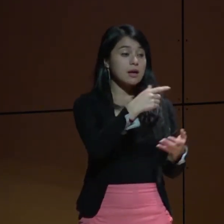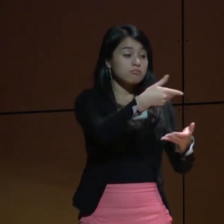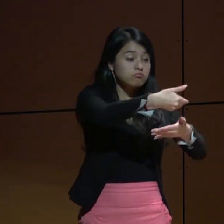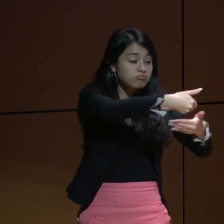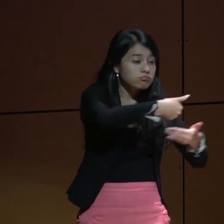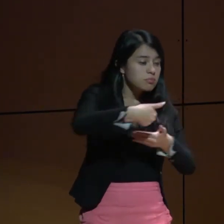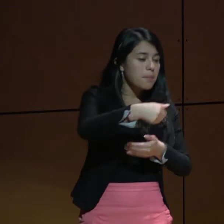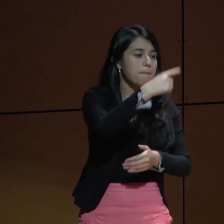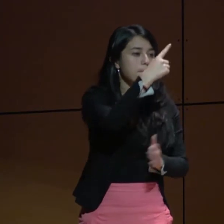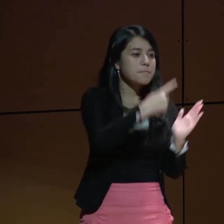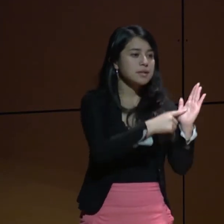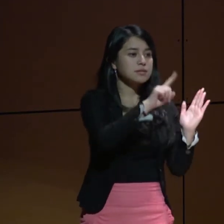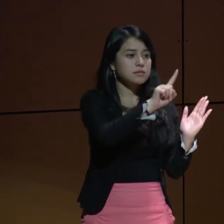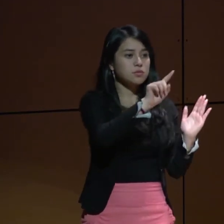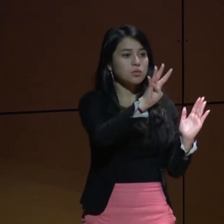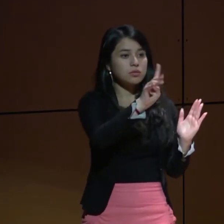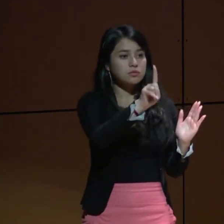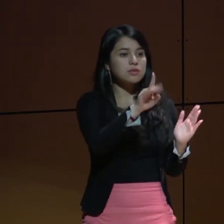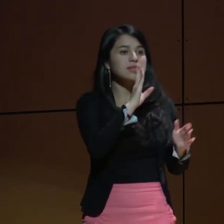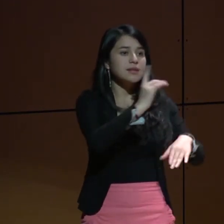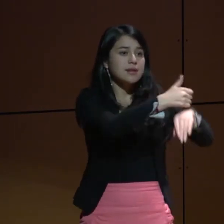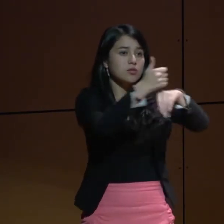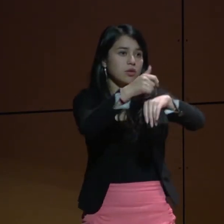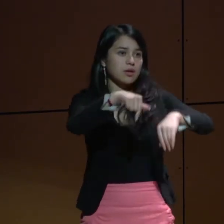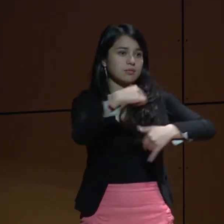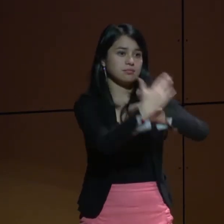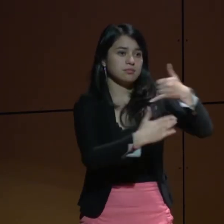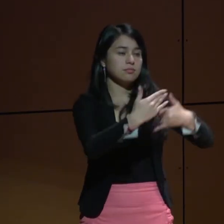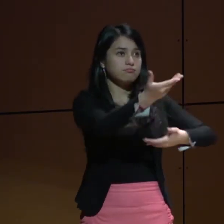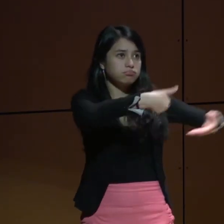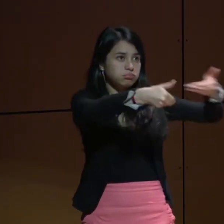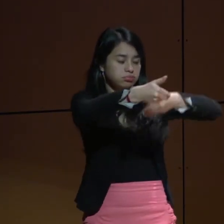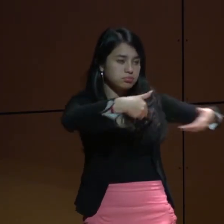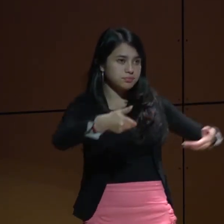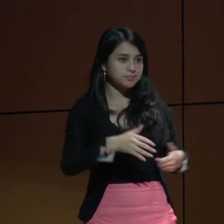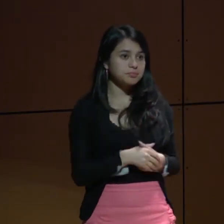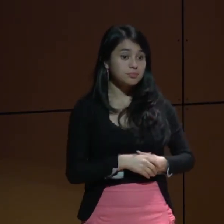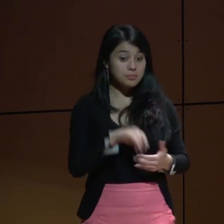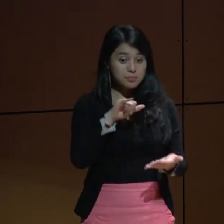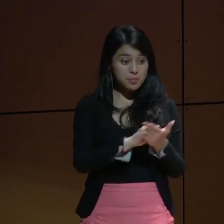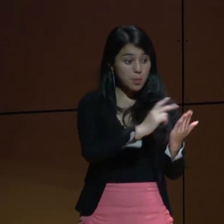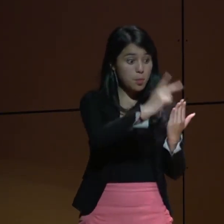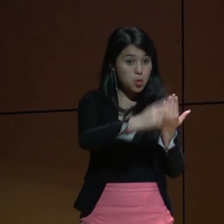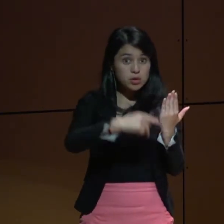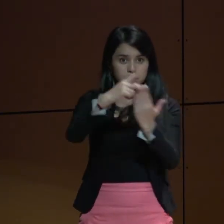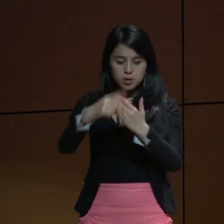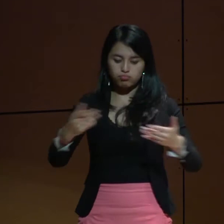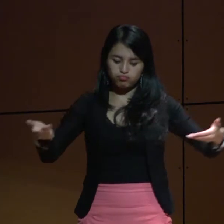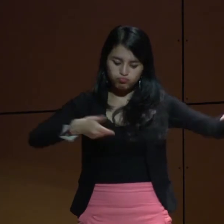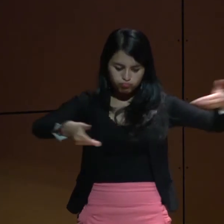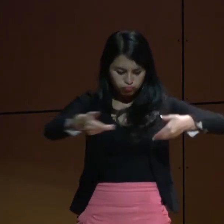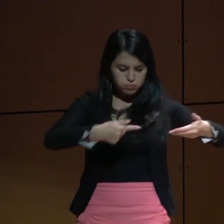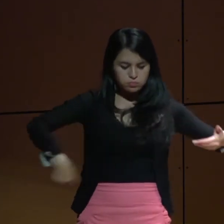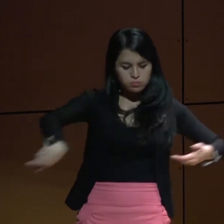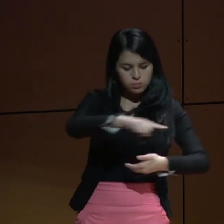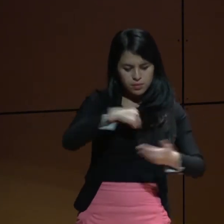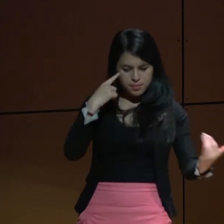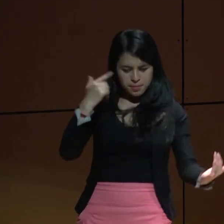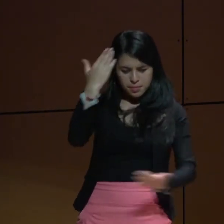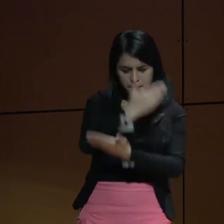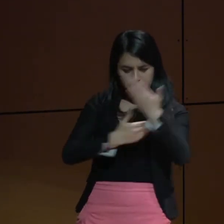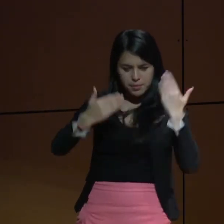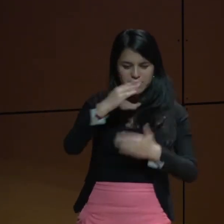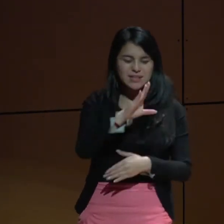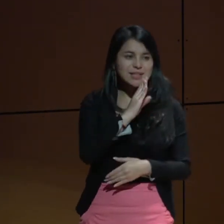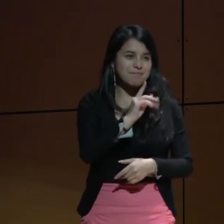1.141 de rectores de todo el país. Todos los proyectos son analizados y comentados